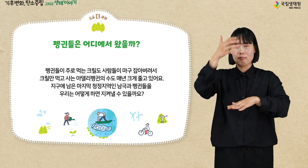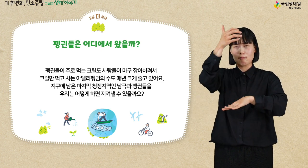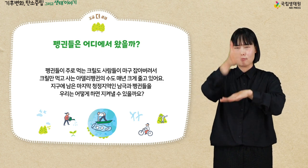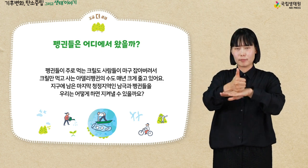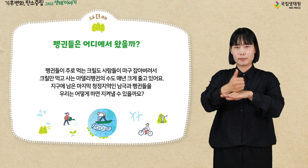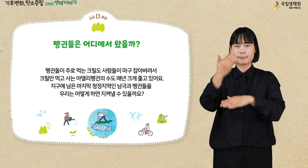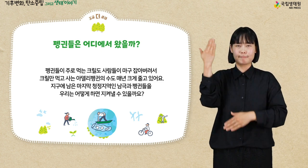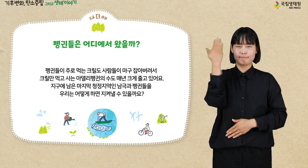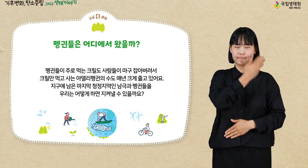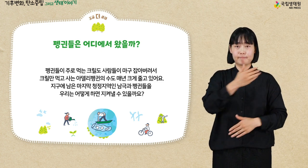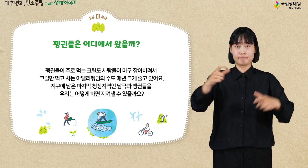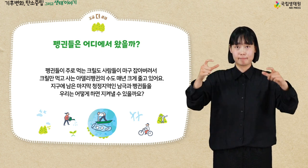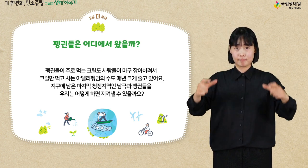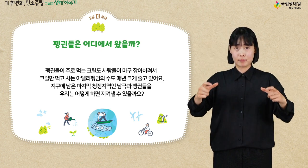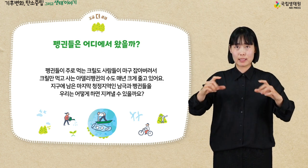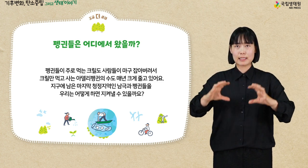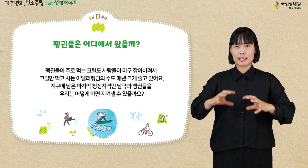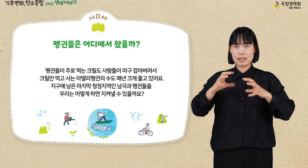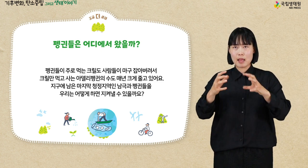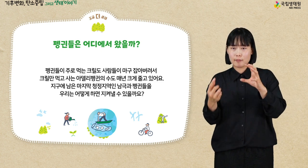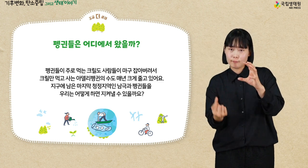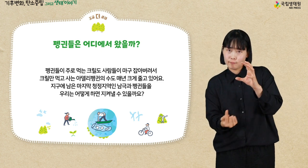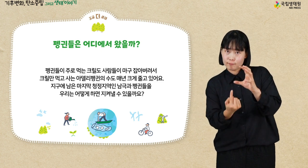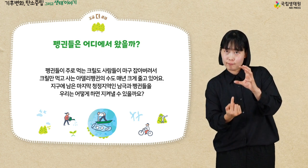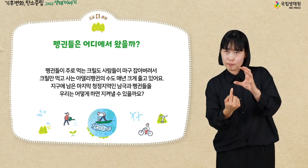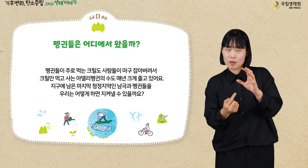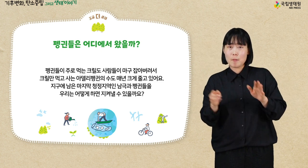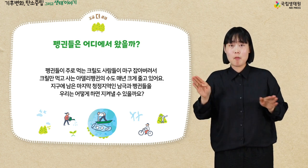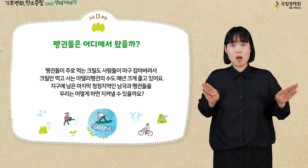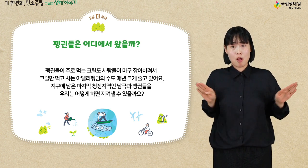지구에 남은 마지막 청정 지역인